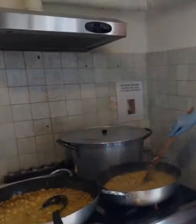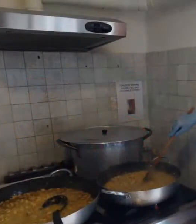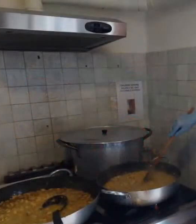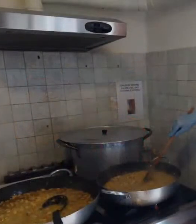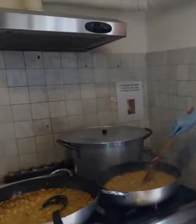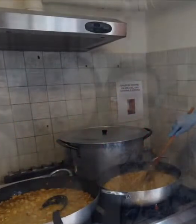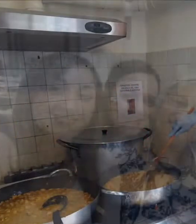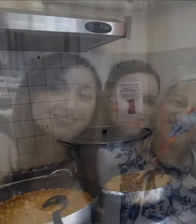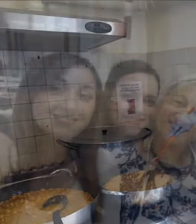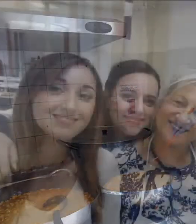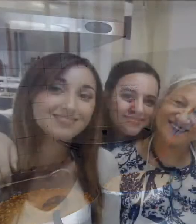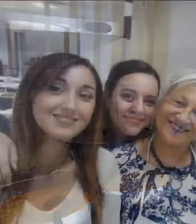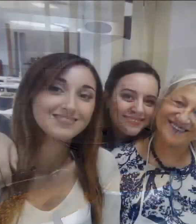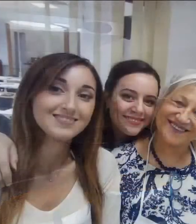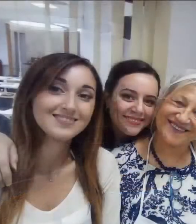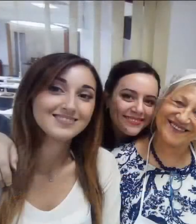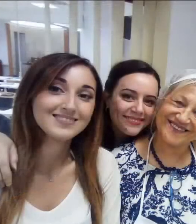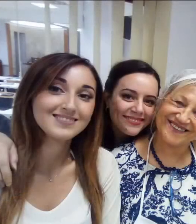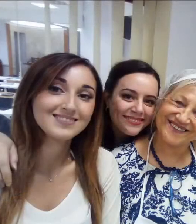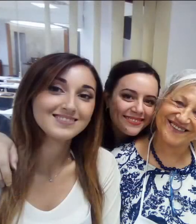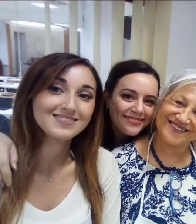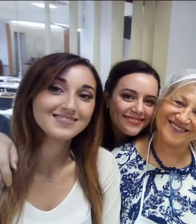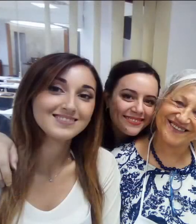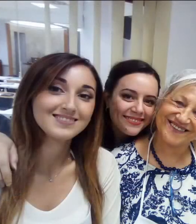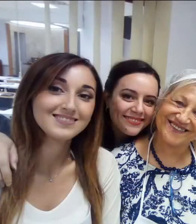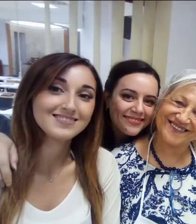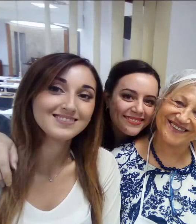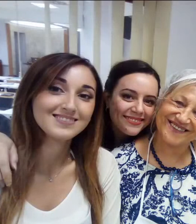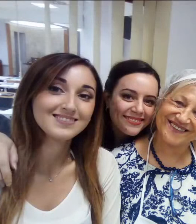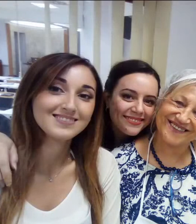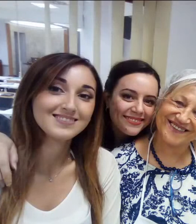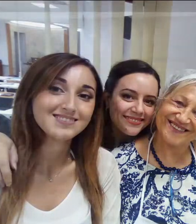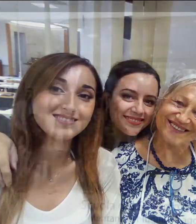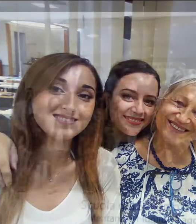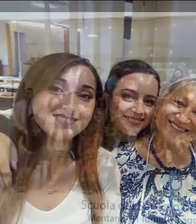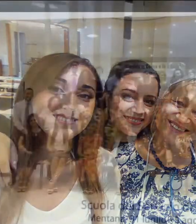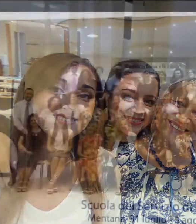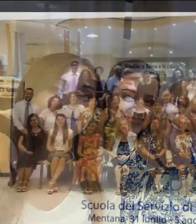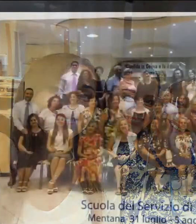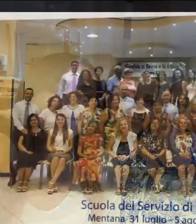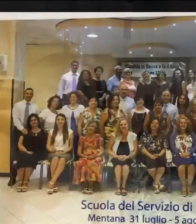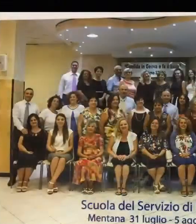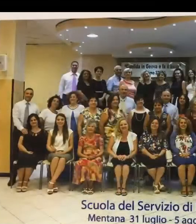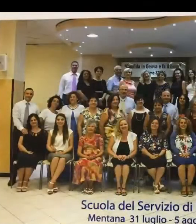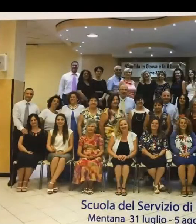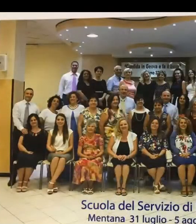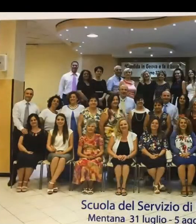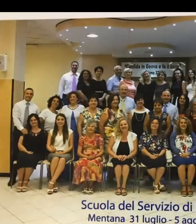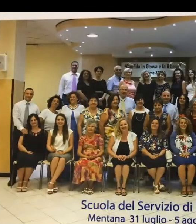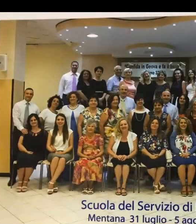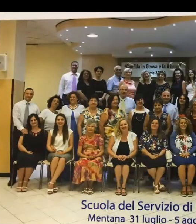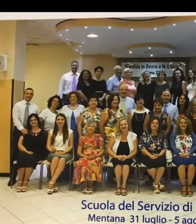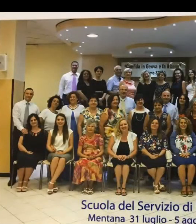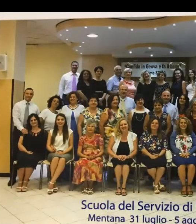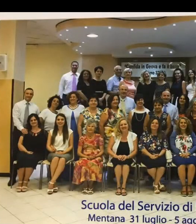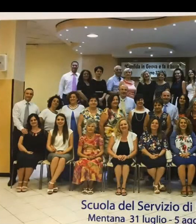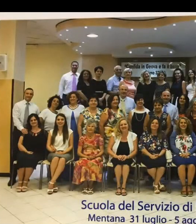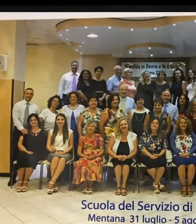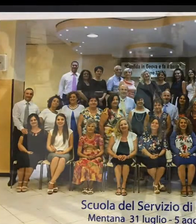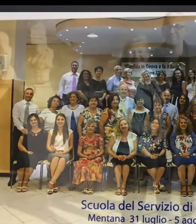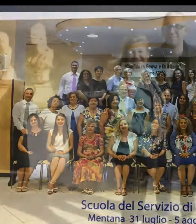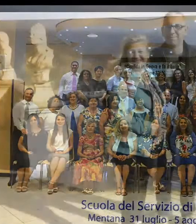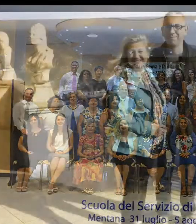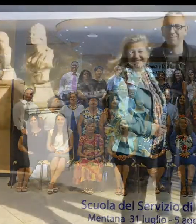stai parlando con gli amici nel giardino che hai curato